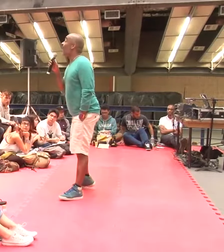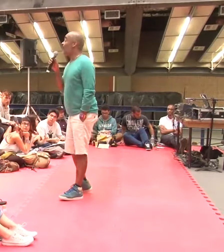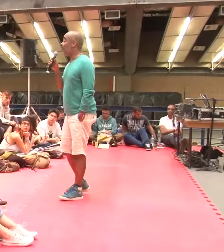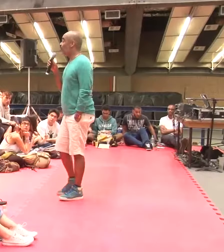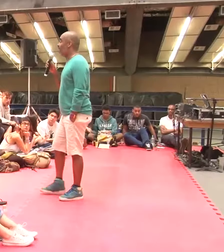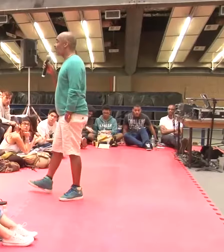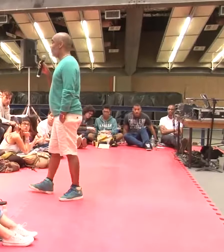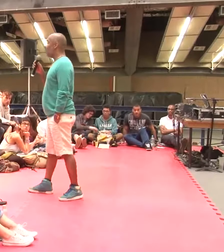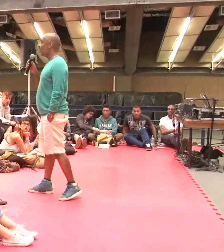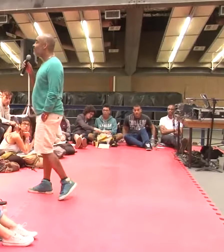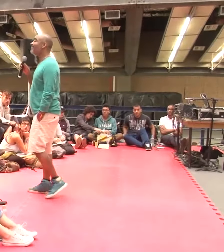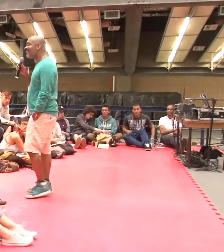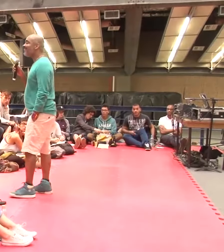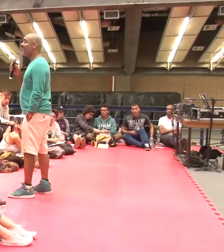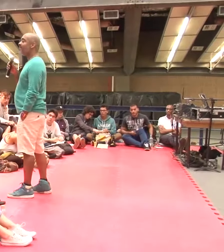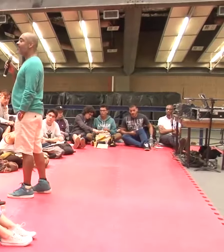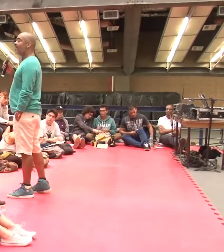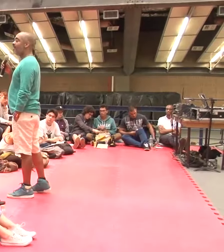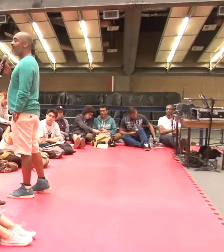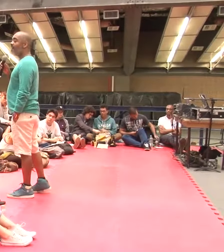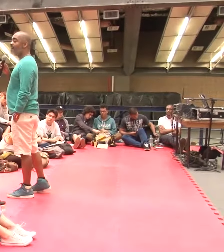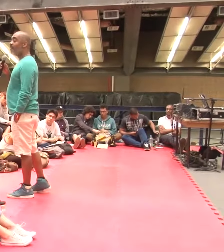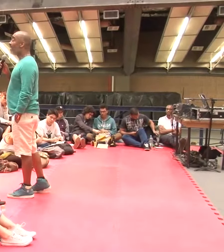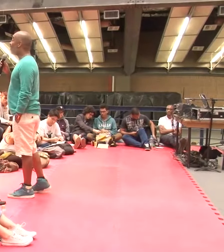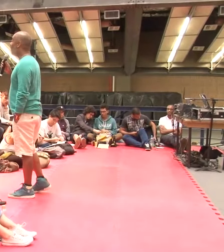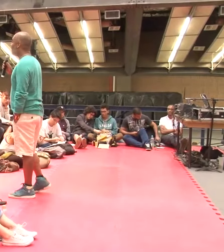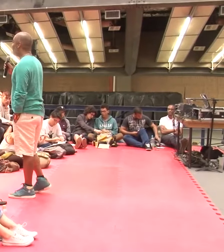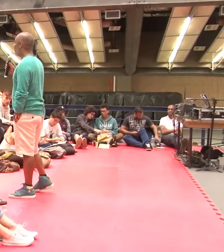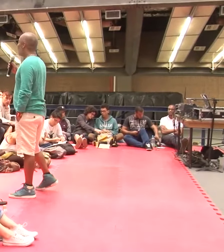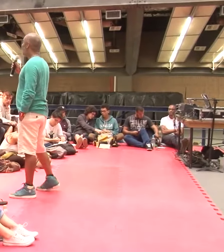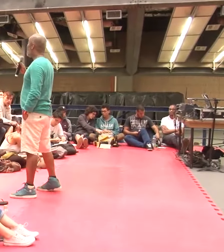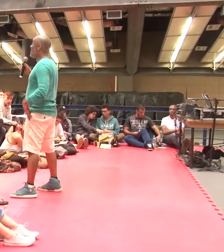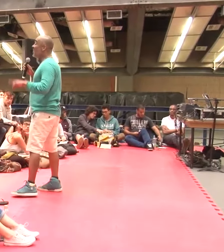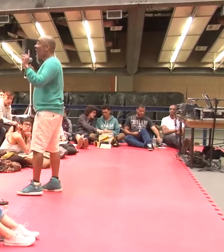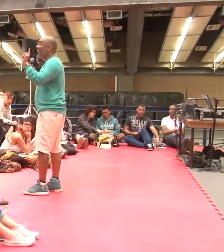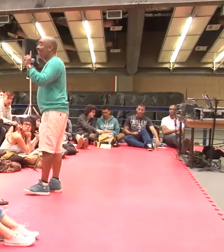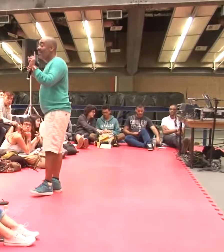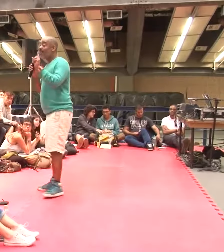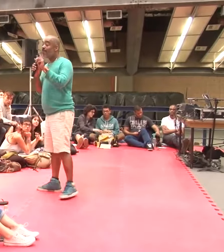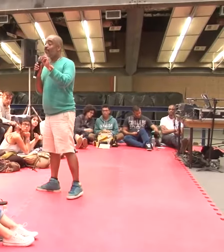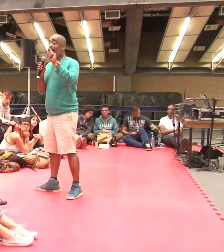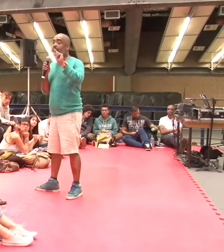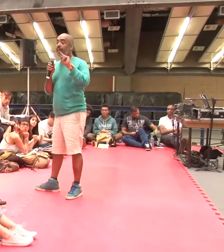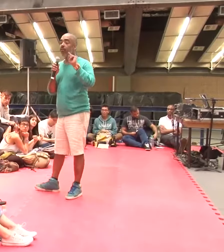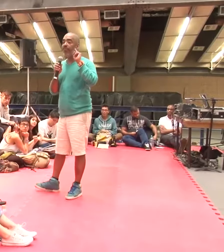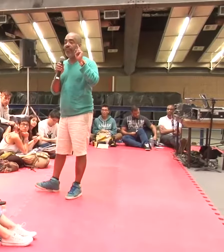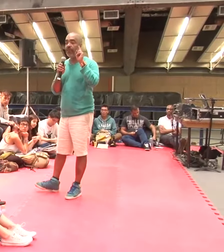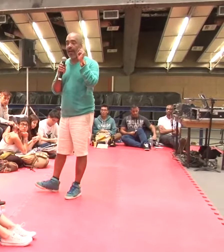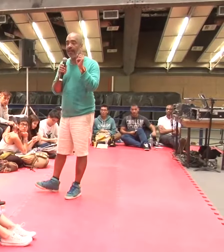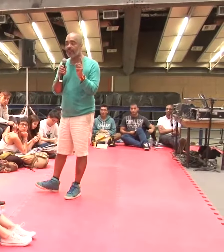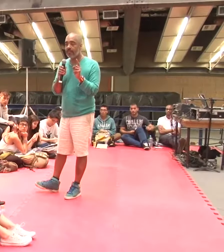Porque muito bem, Sueli. Porque agora, Pombinha passa